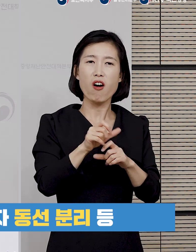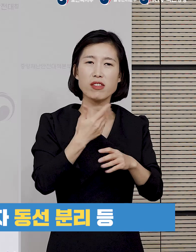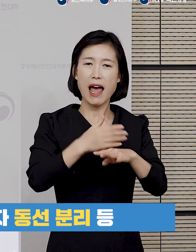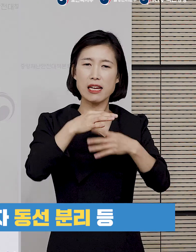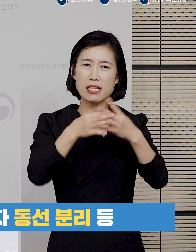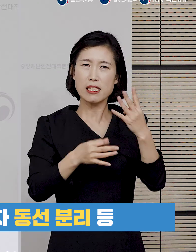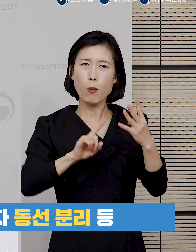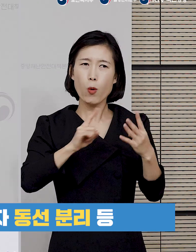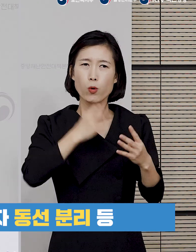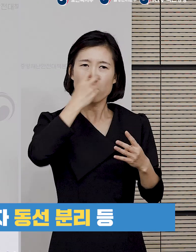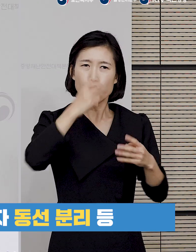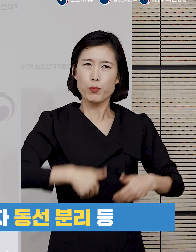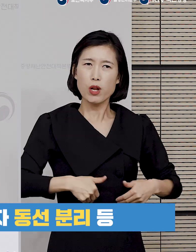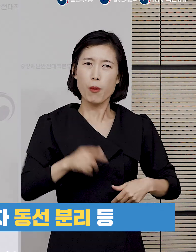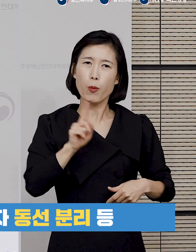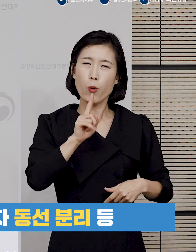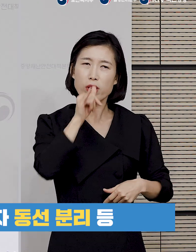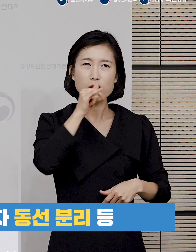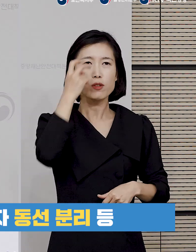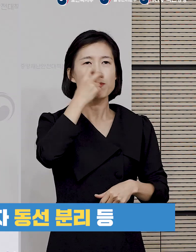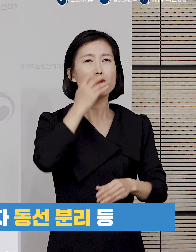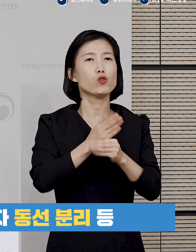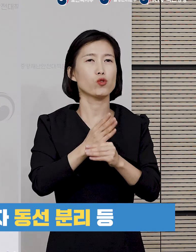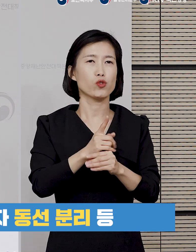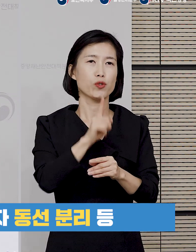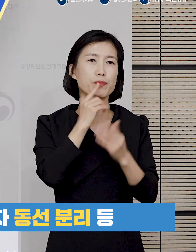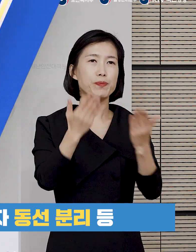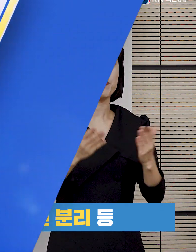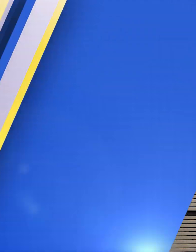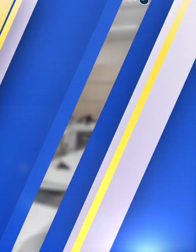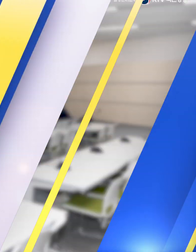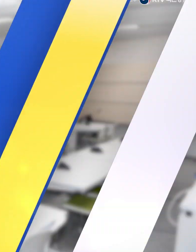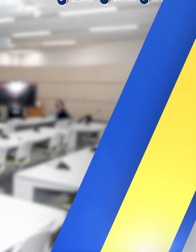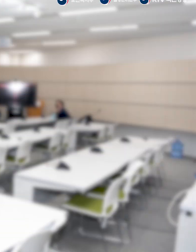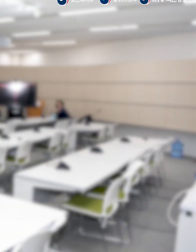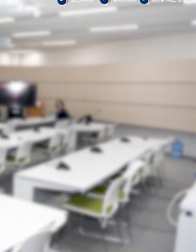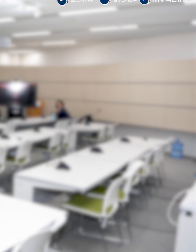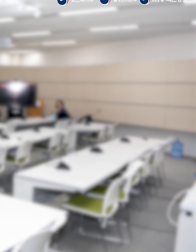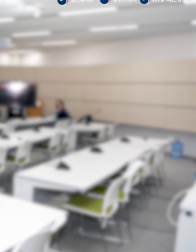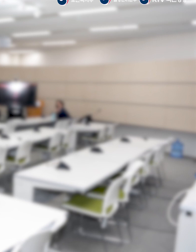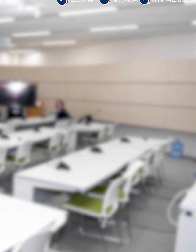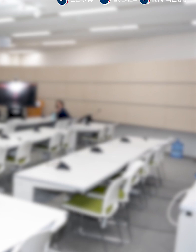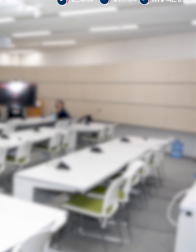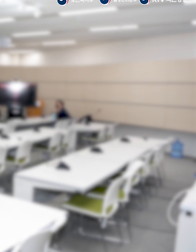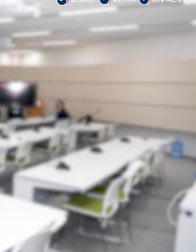추가로 이제 더 좋지 할 사항이 있는지 계속 점검을 하고 있다는 말씀을 드립니다